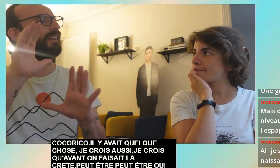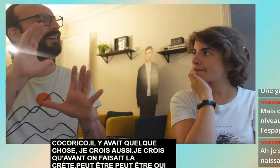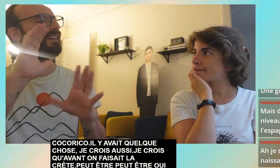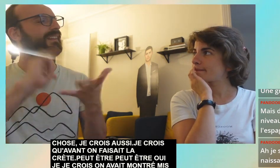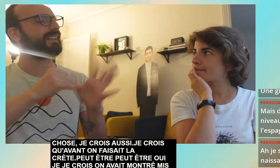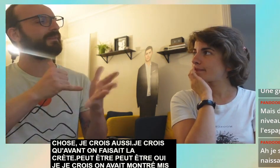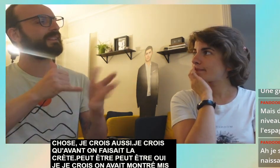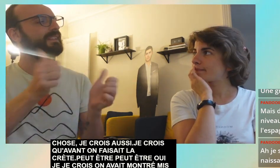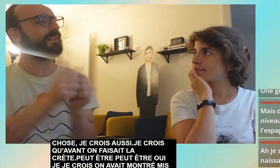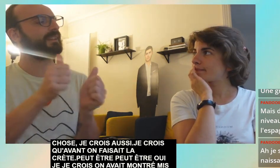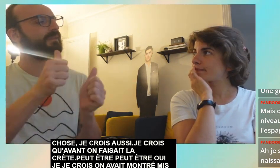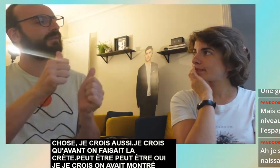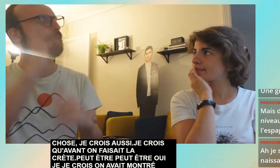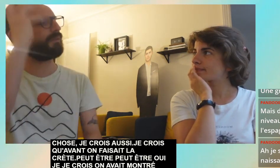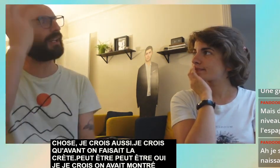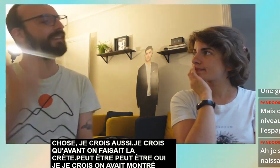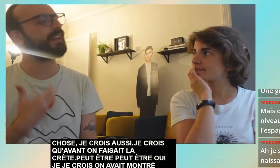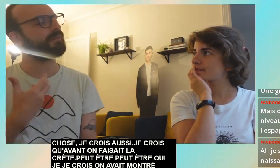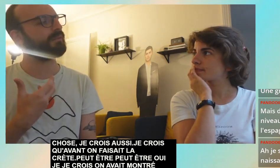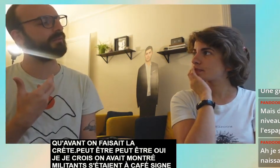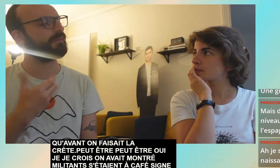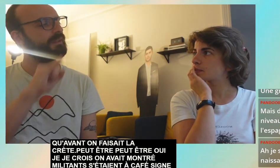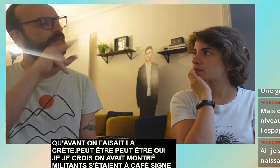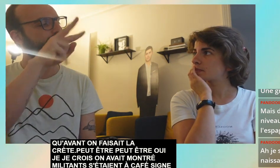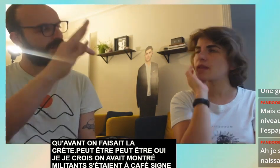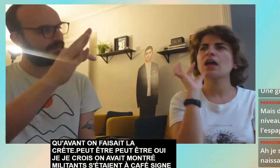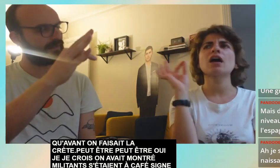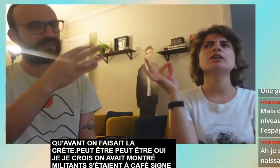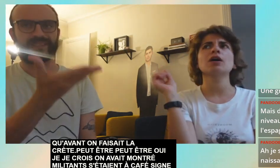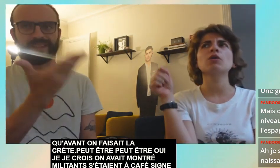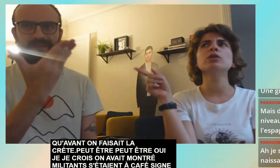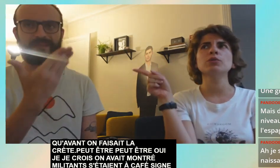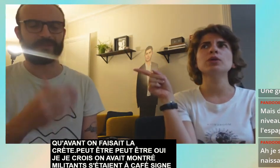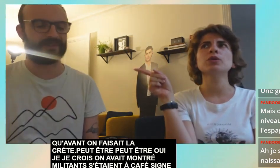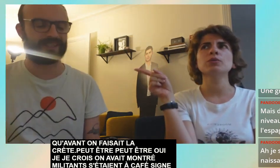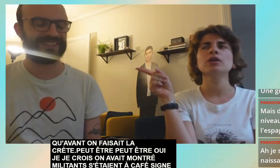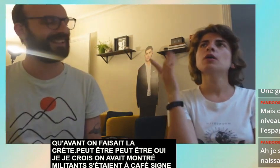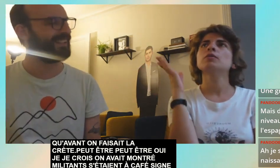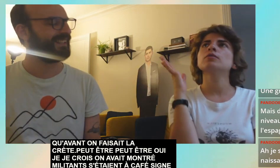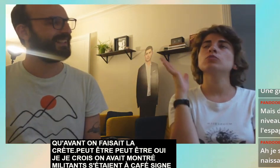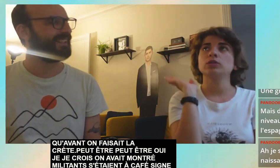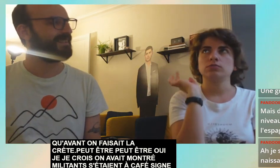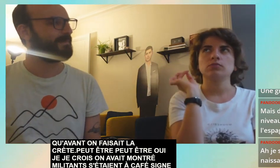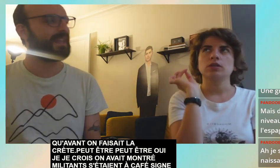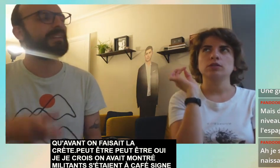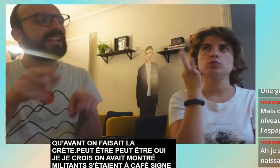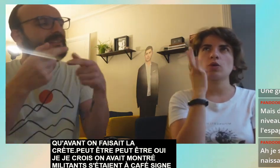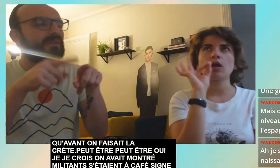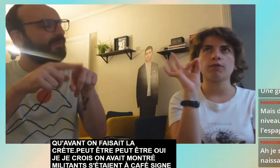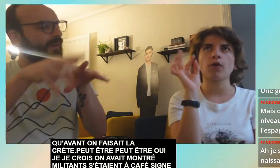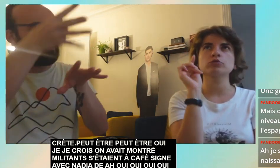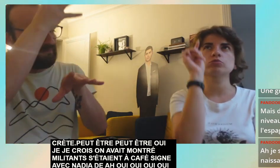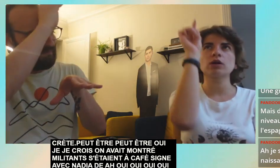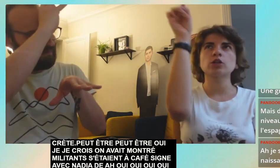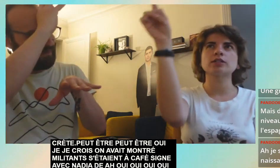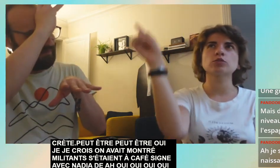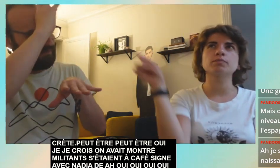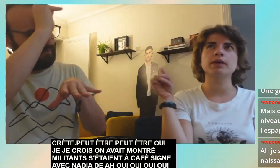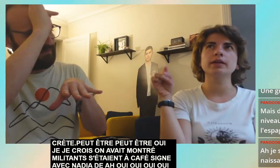un café signe avec Nadia d'Ivette. Oui. Il y avait quelque chose, voilà. Toi, dans les autres pays,